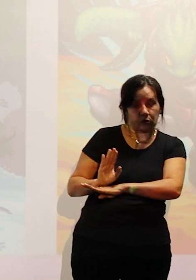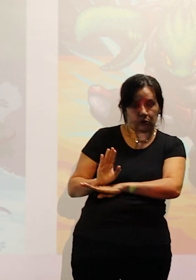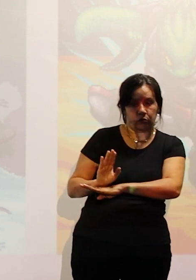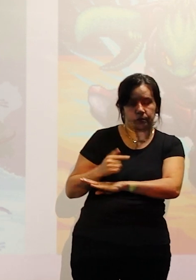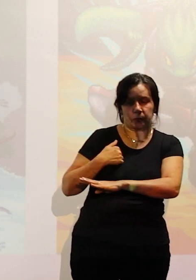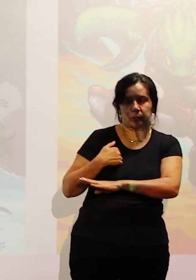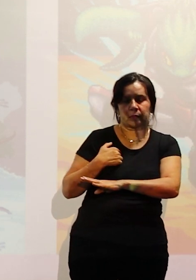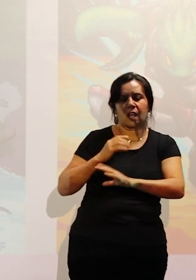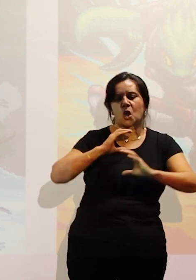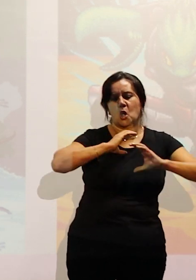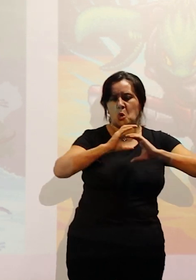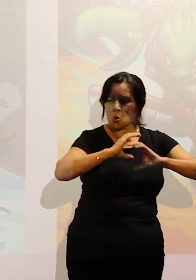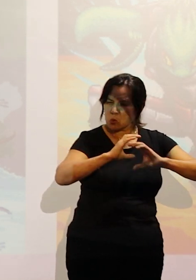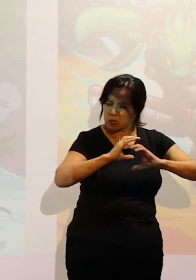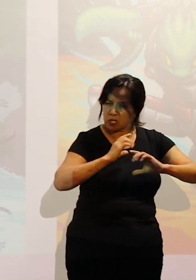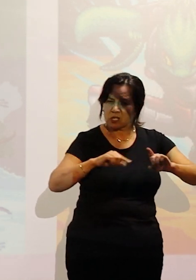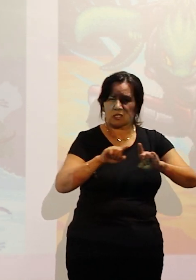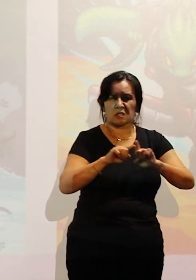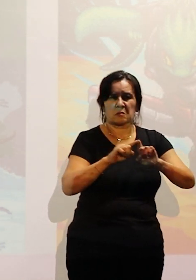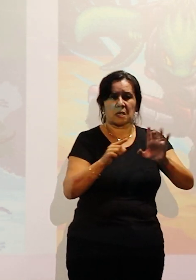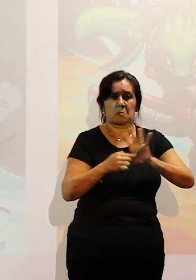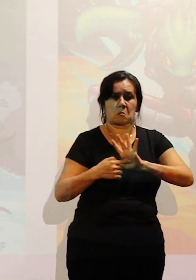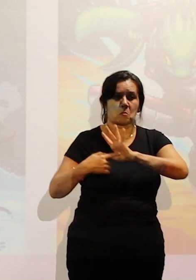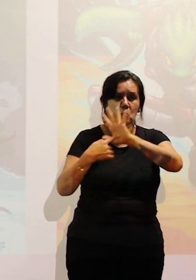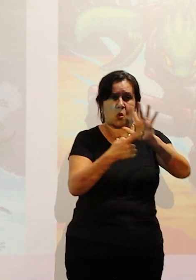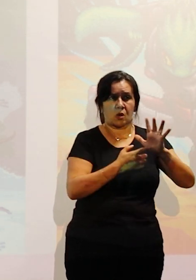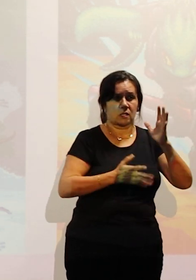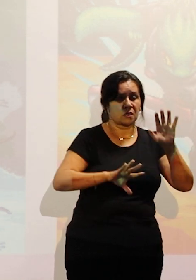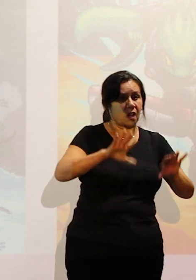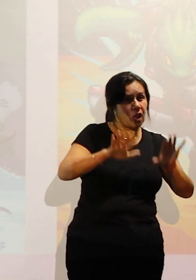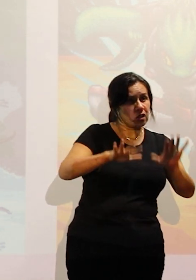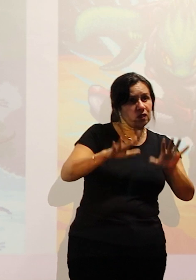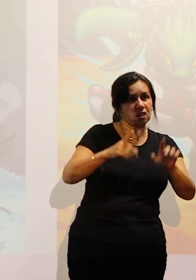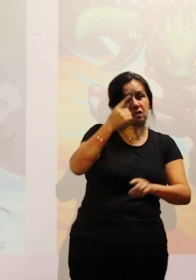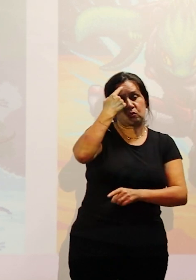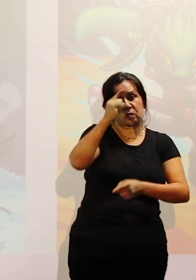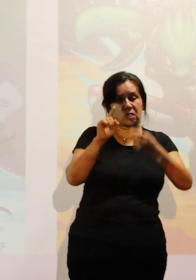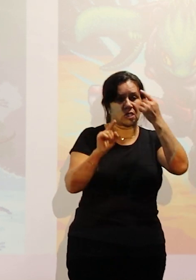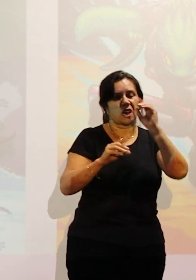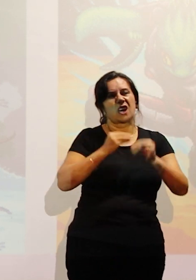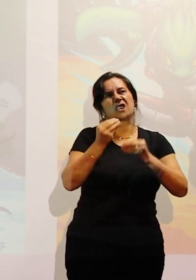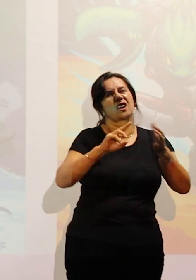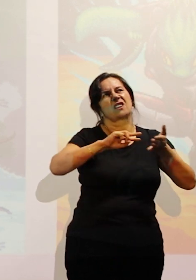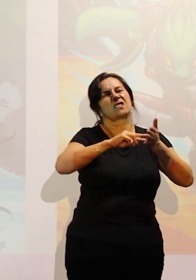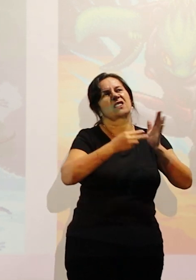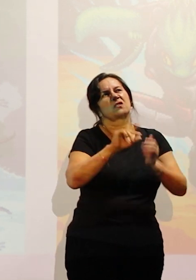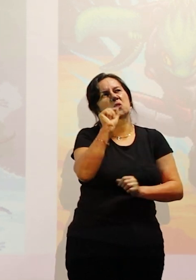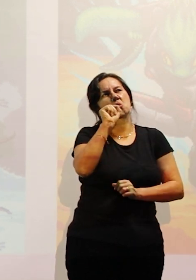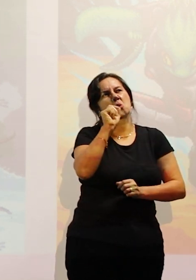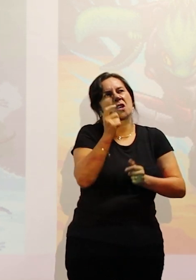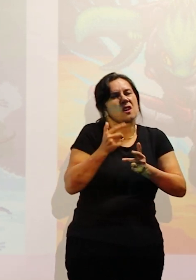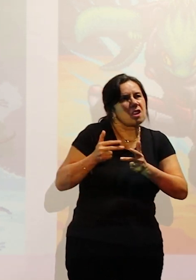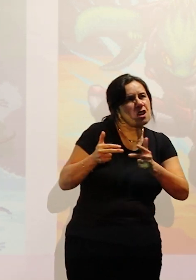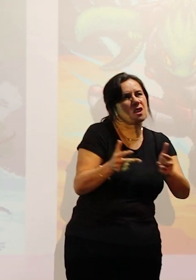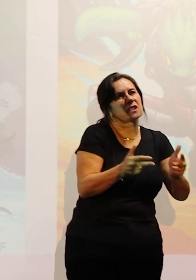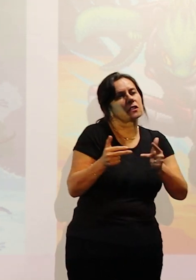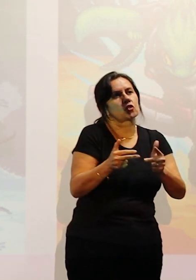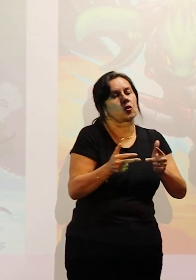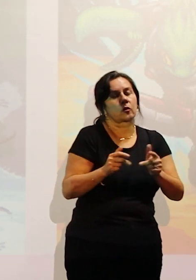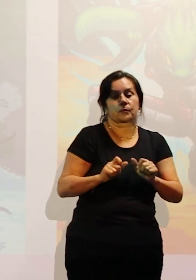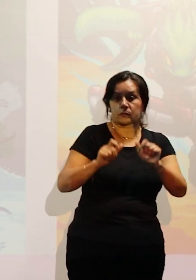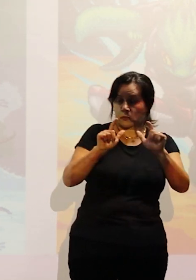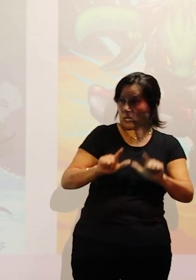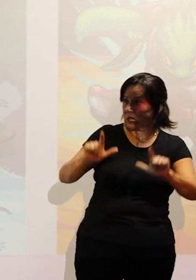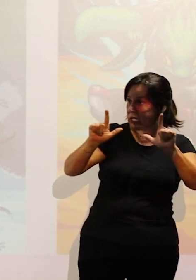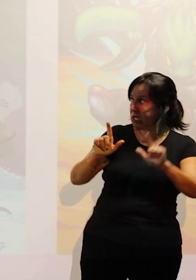Também ele comunica algumas coisas, ele vai te dar uma ideia, muitas vezes, sobre o que é o seu jogo ou sobre o que é o seu evento. Né? E aqui, nesse